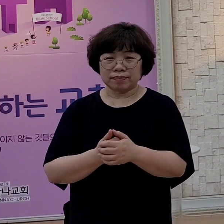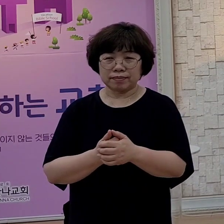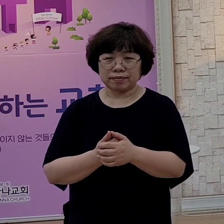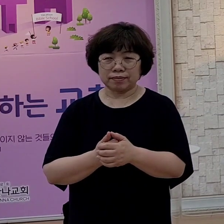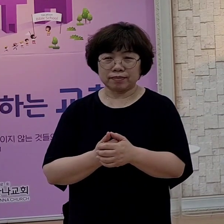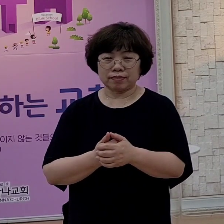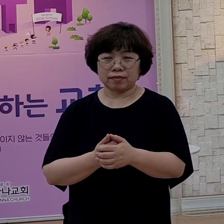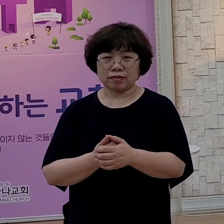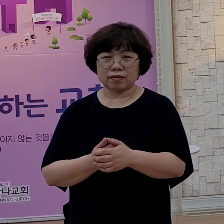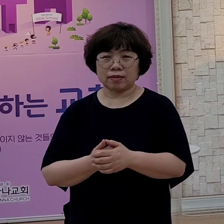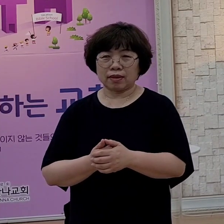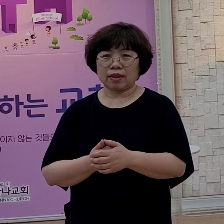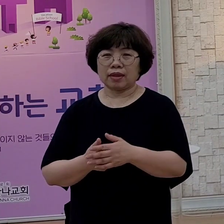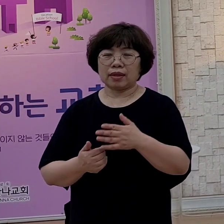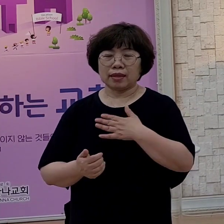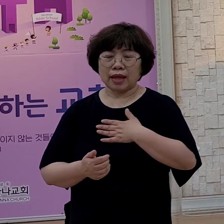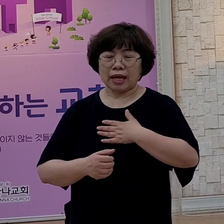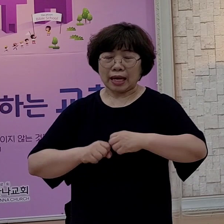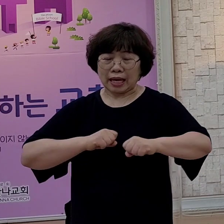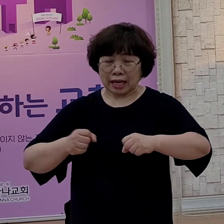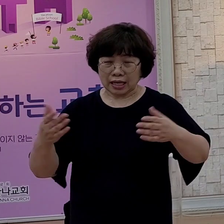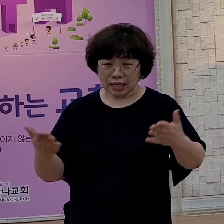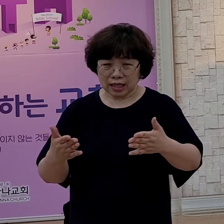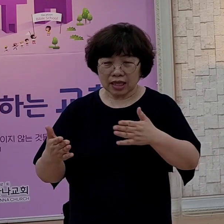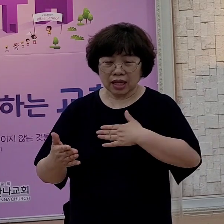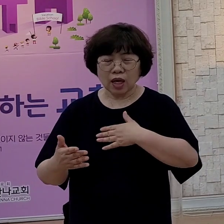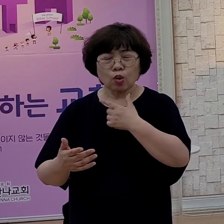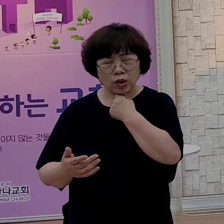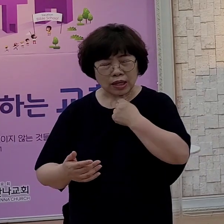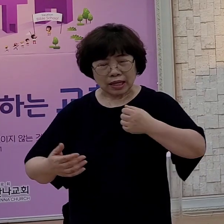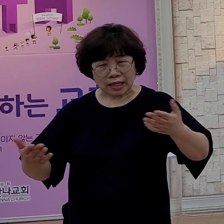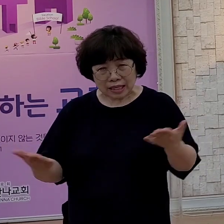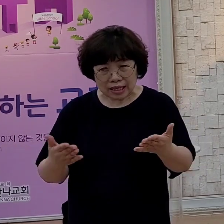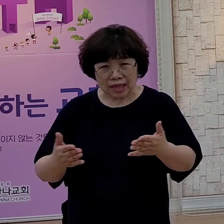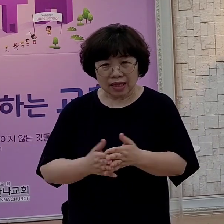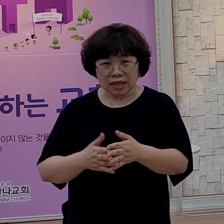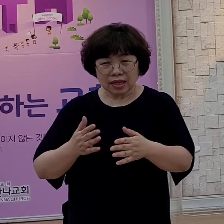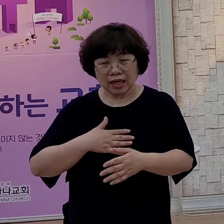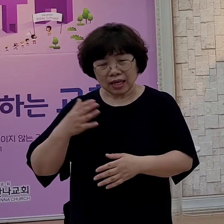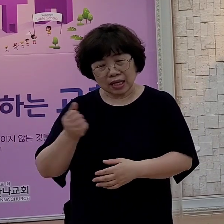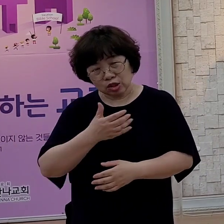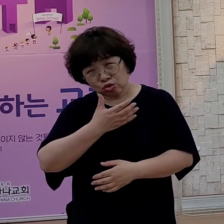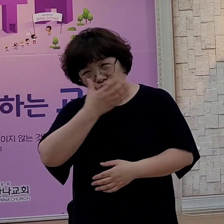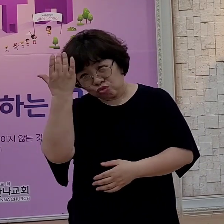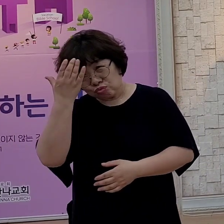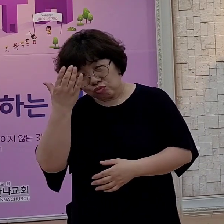일, 하고 싶은 일, 그런 가지고 있는 꿈들,